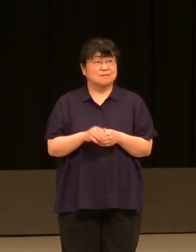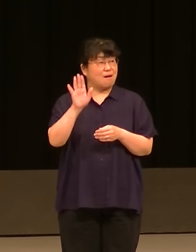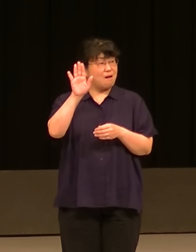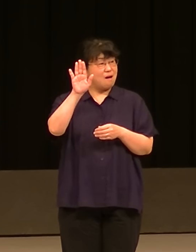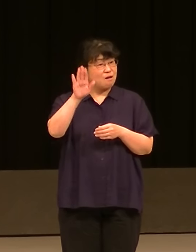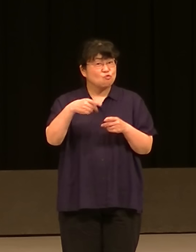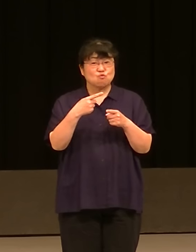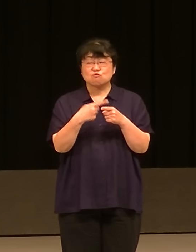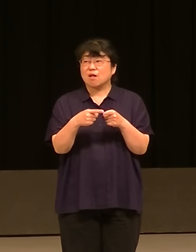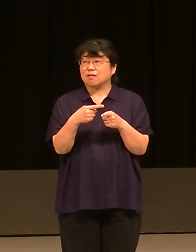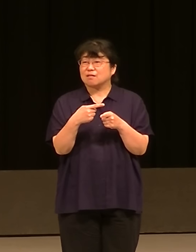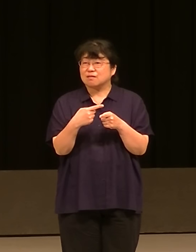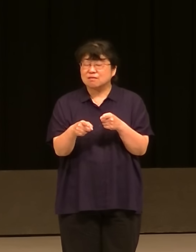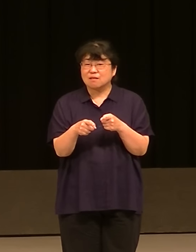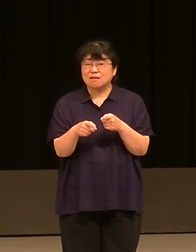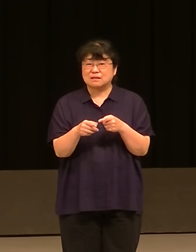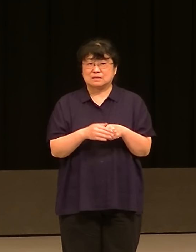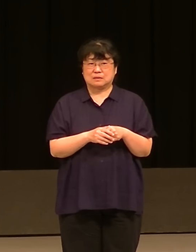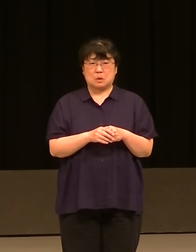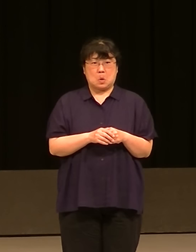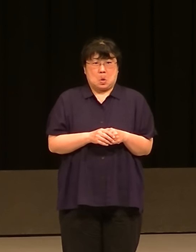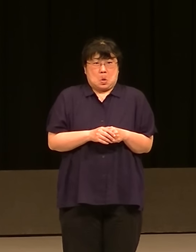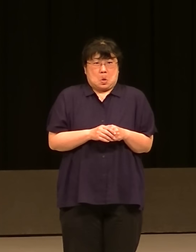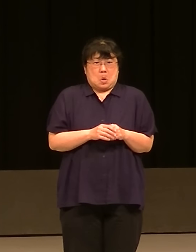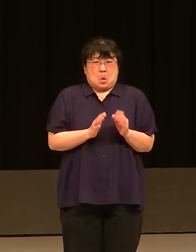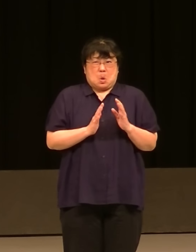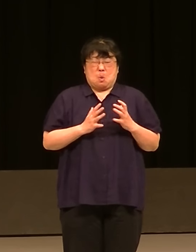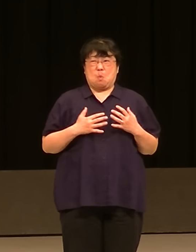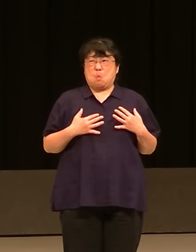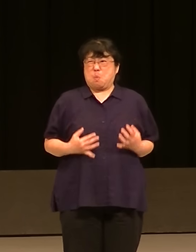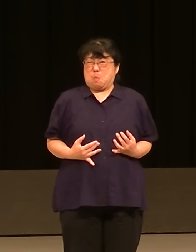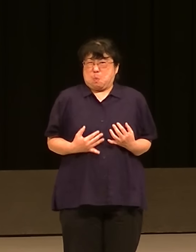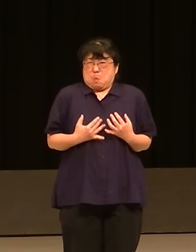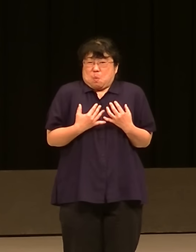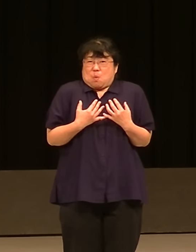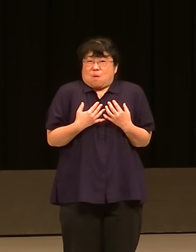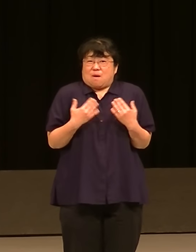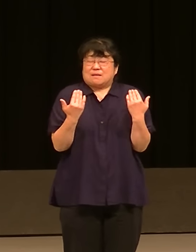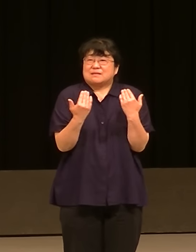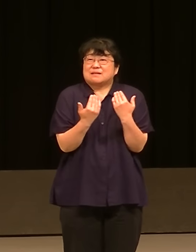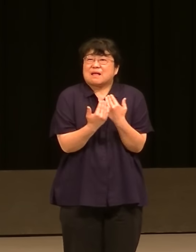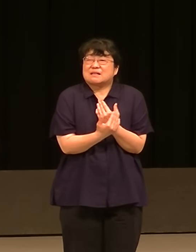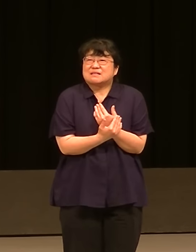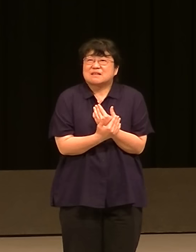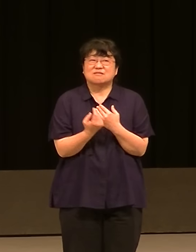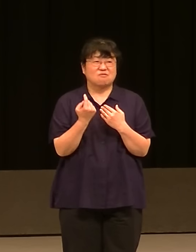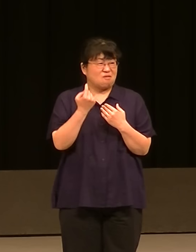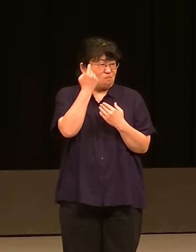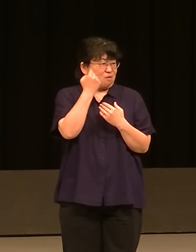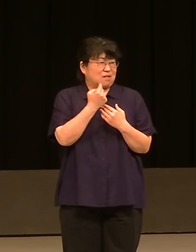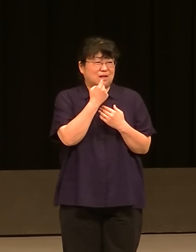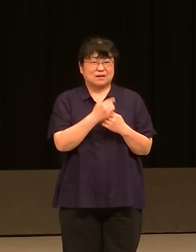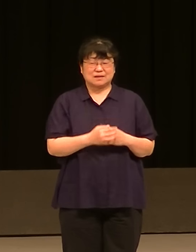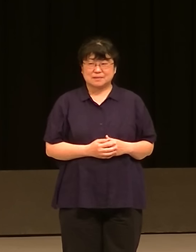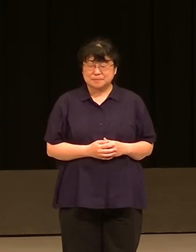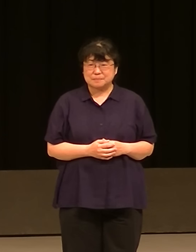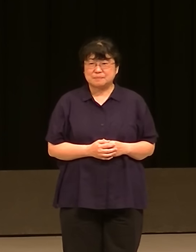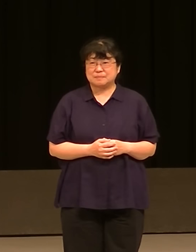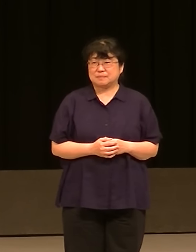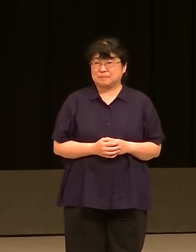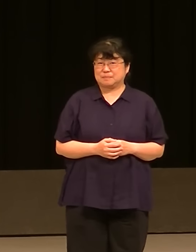だんだんだんこの立前感ゾッとする感じ、というのが、まあ、まあ私としては強